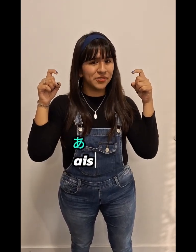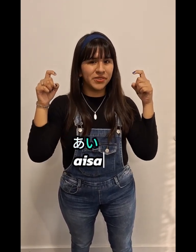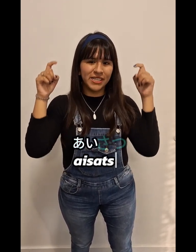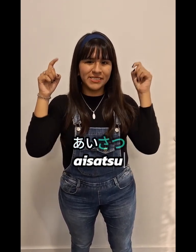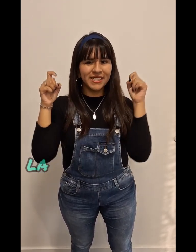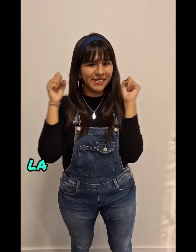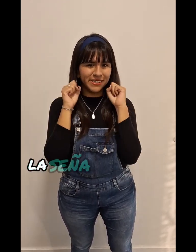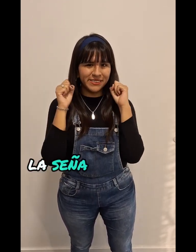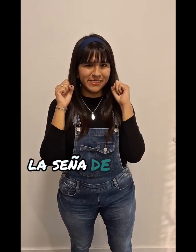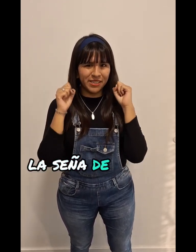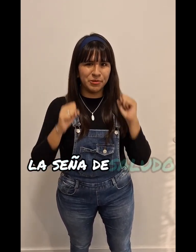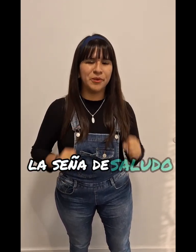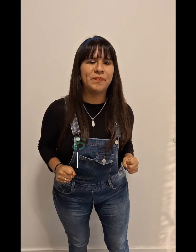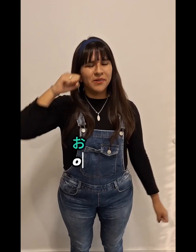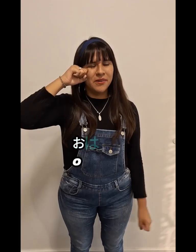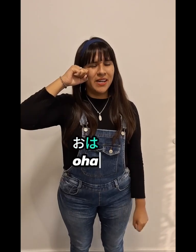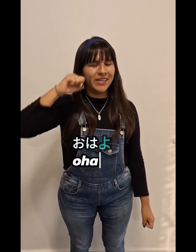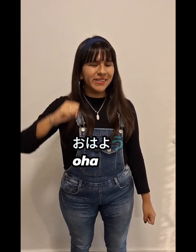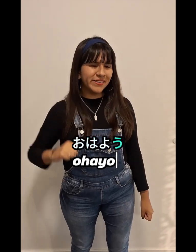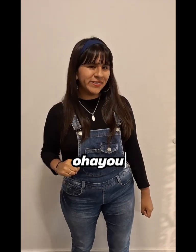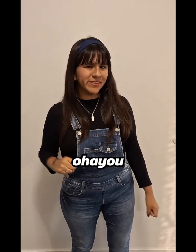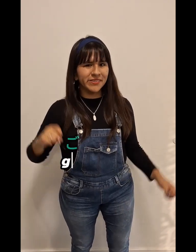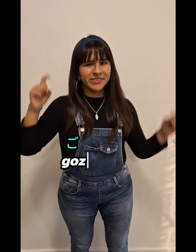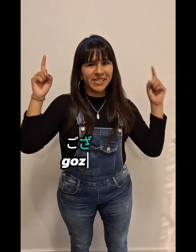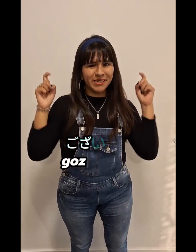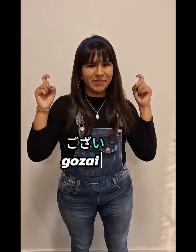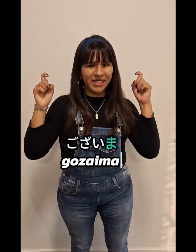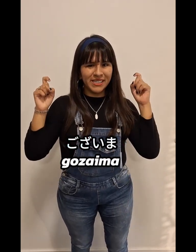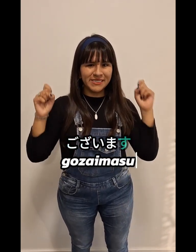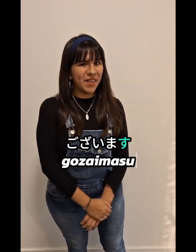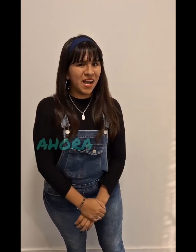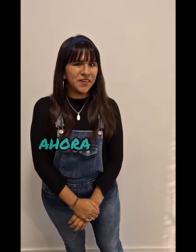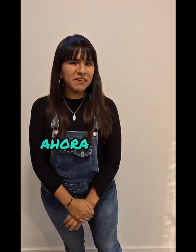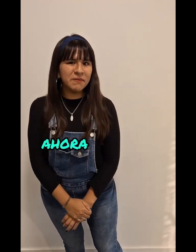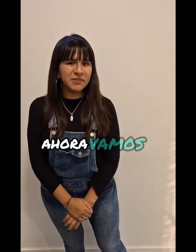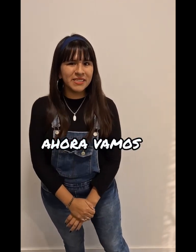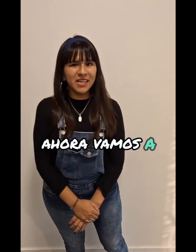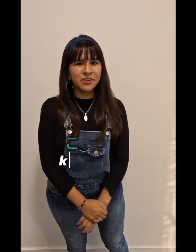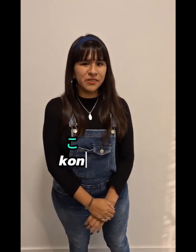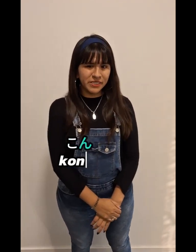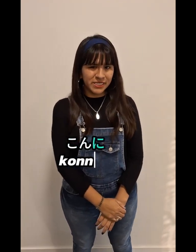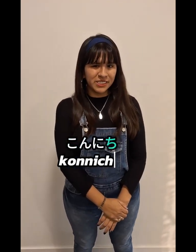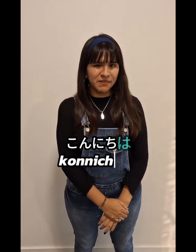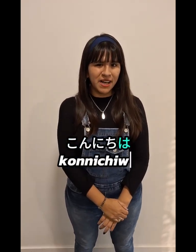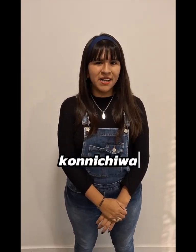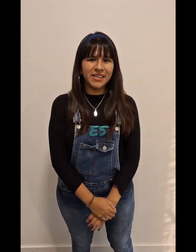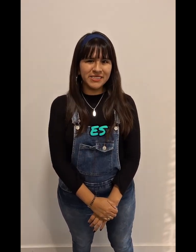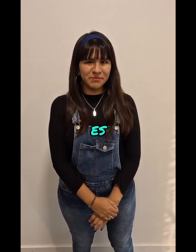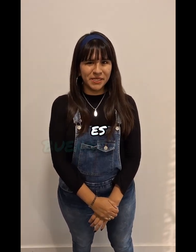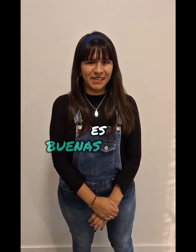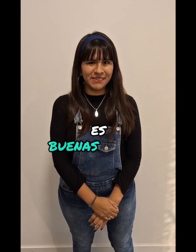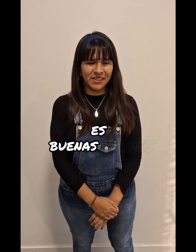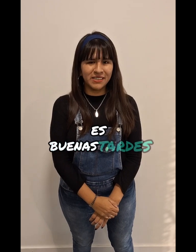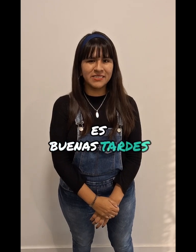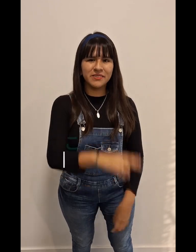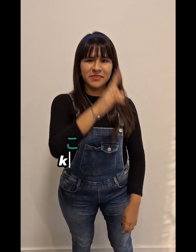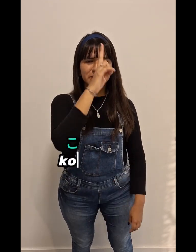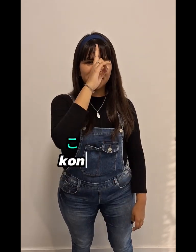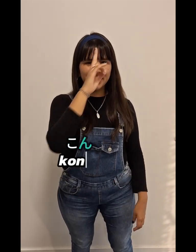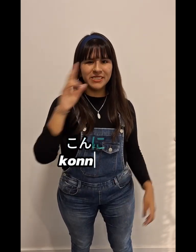la seña de saludo. Ohayo gozaimasu. Ahora vamos a konnichiwa. Es buenas tardes.